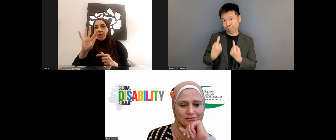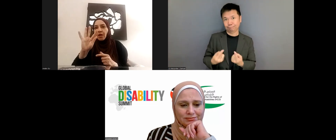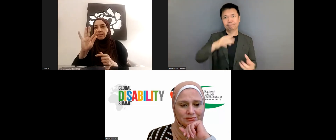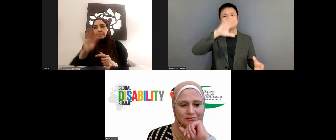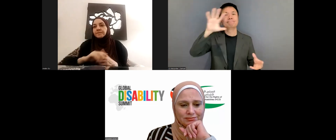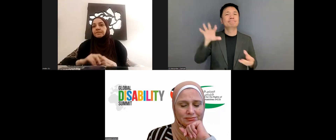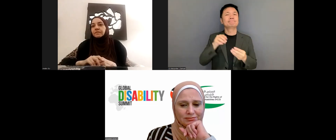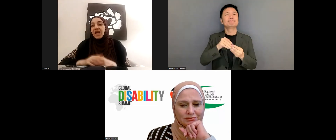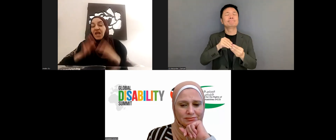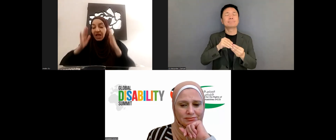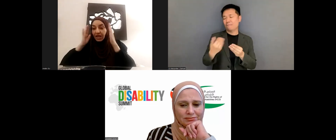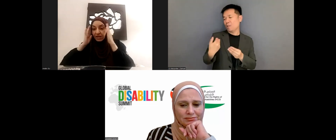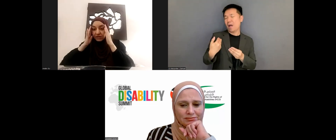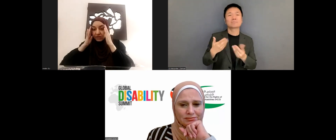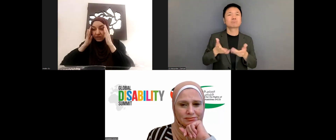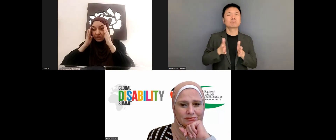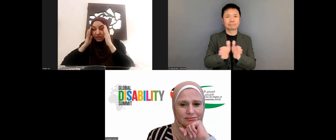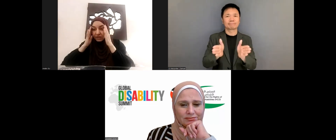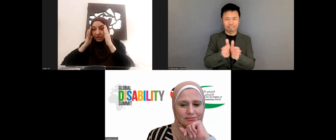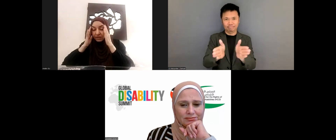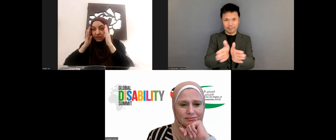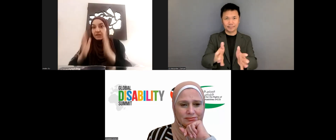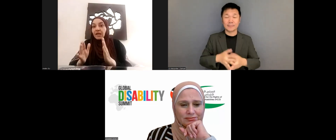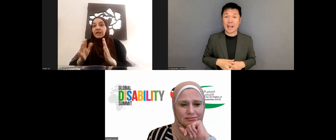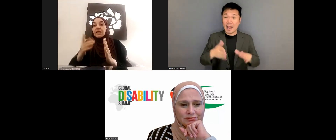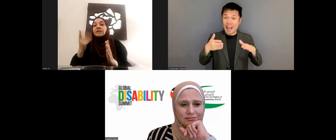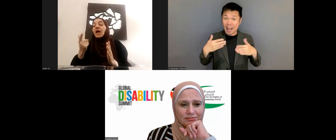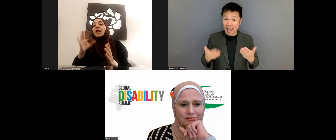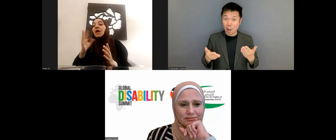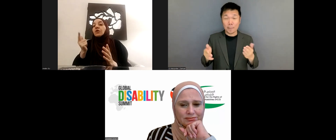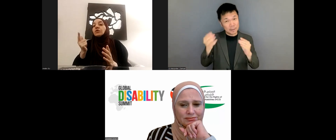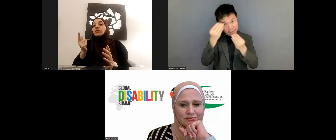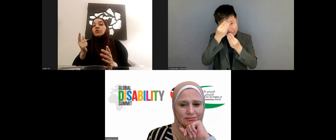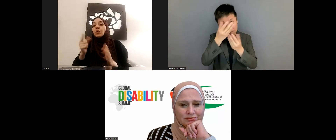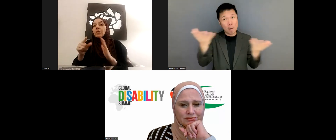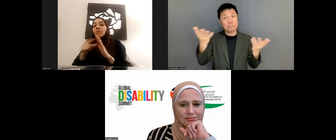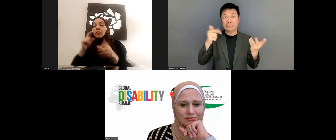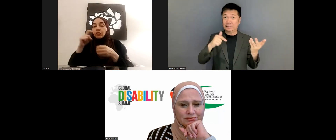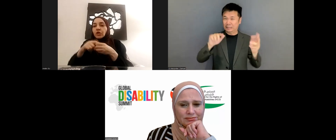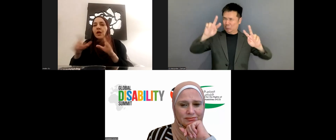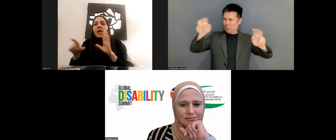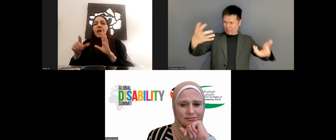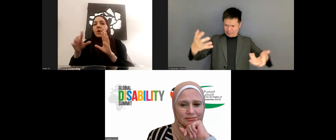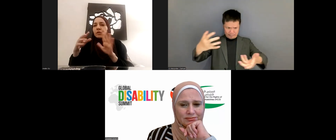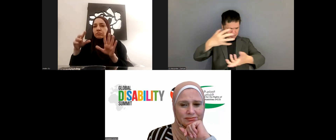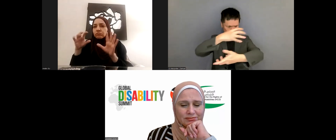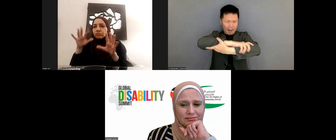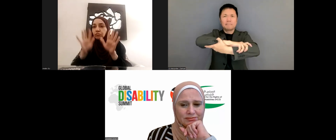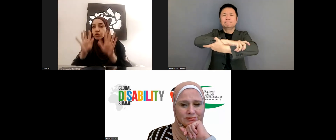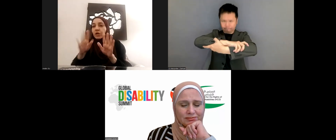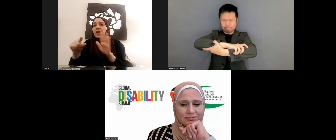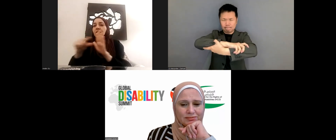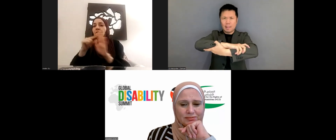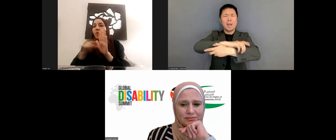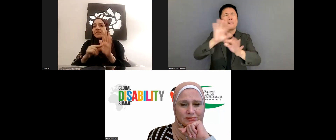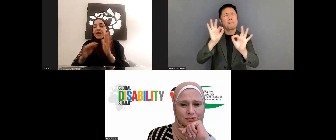نأكد أن in the ضرورة previous التشاركية بكل period. Let قرار، me ضرورة التشاركية في underline وضع that العناوين الرئيسية وضرورة partnership is of المشاركة great importance in coming up